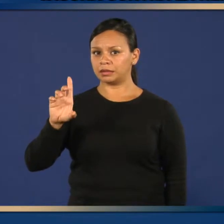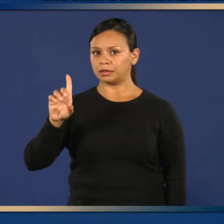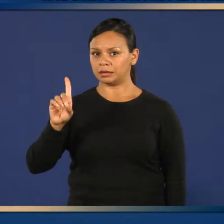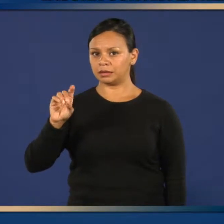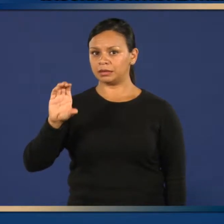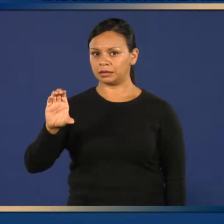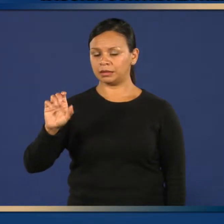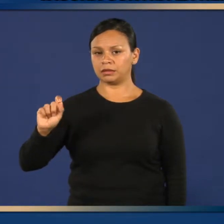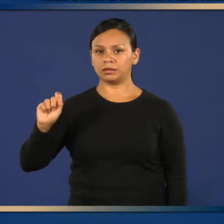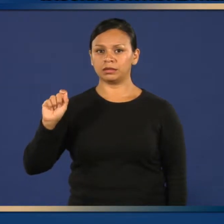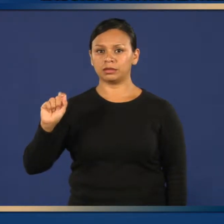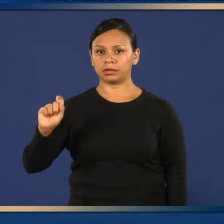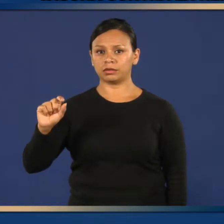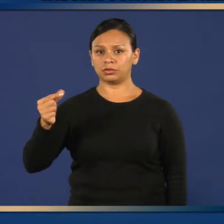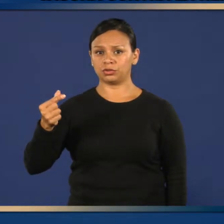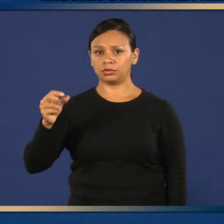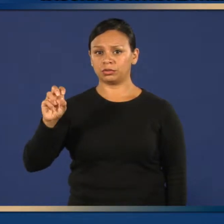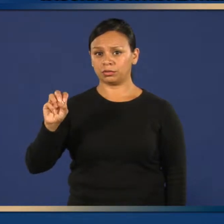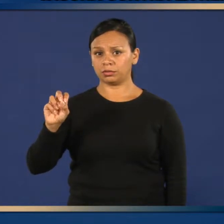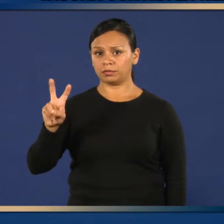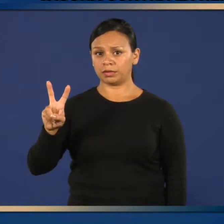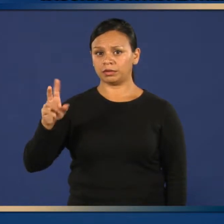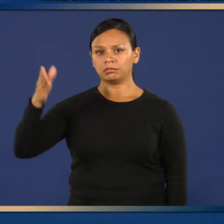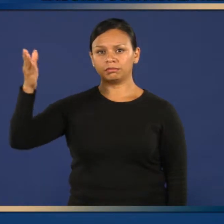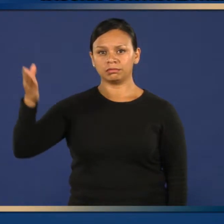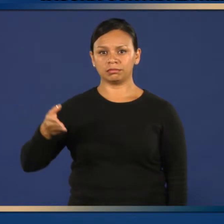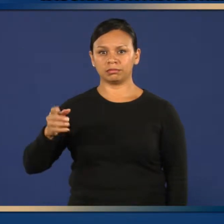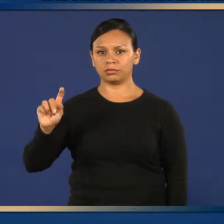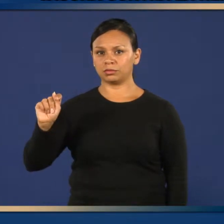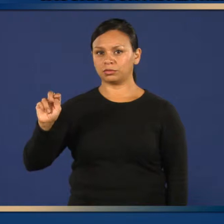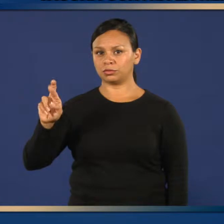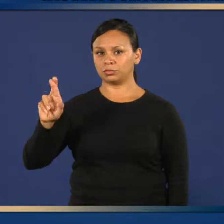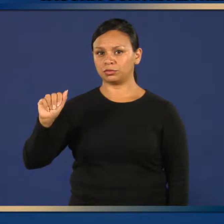www.cpsc.gov flash trouble